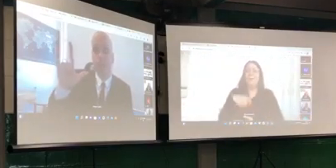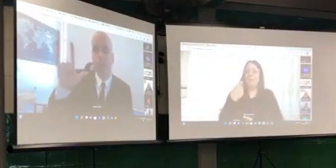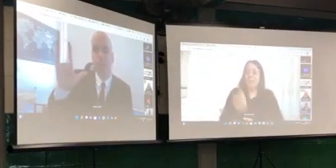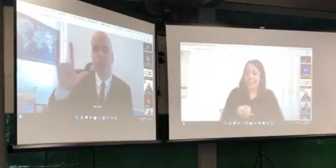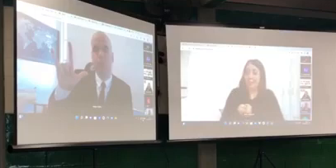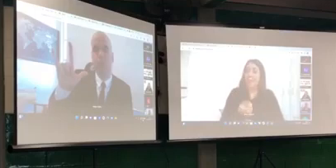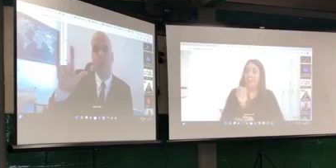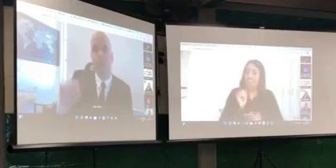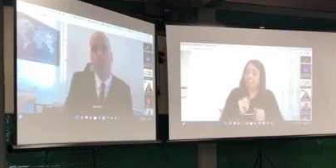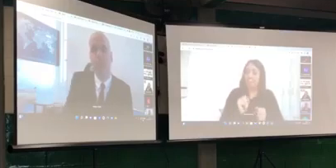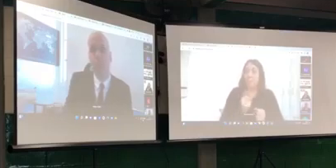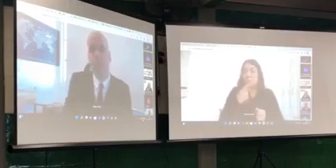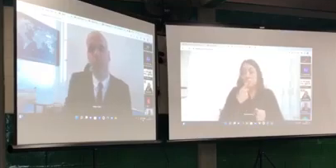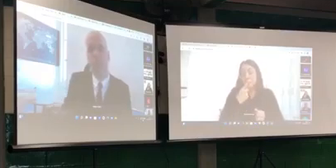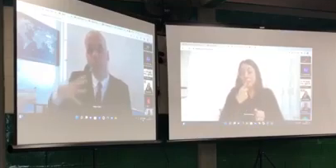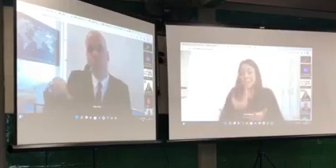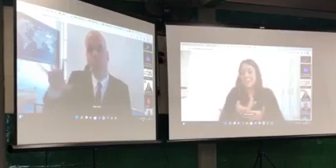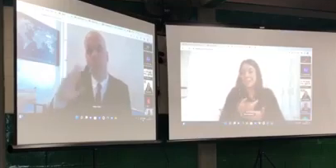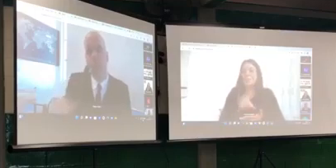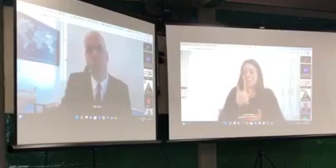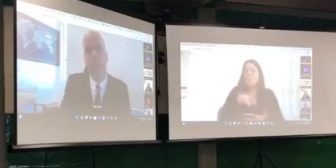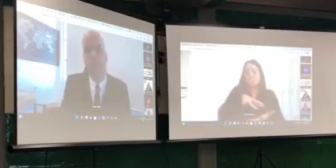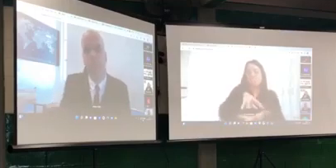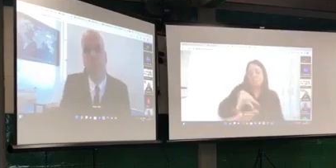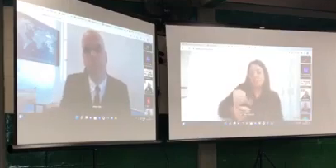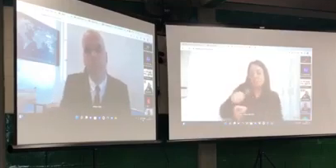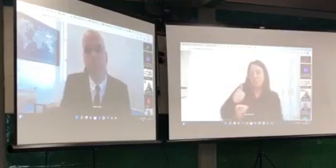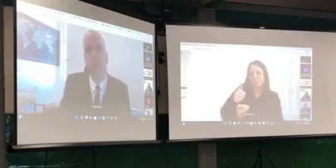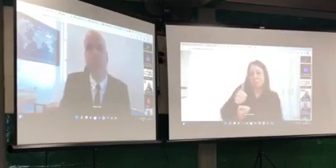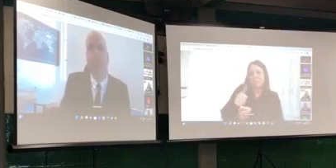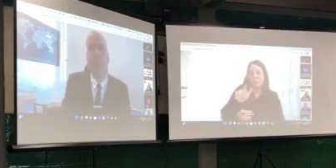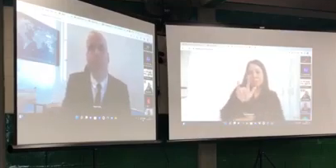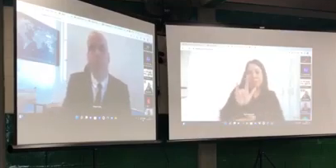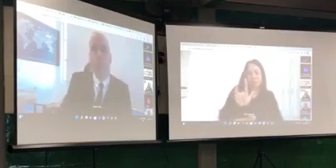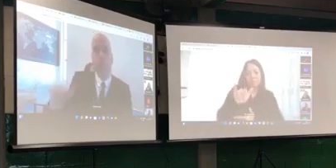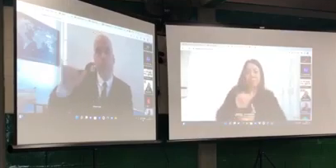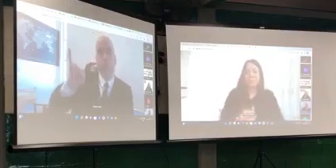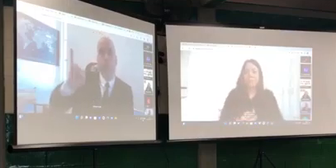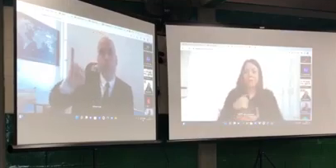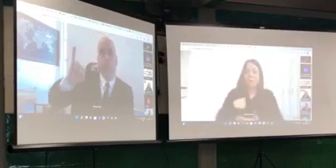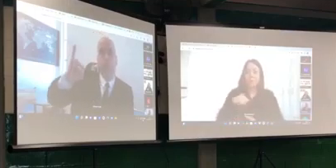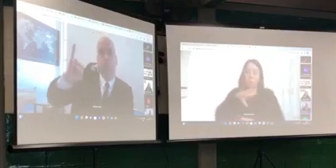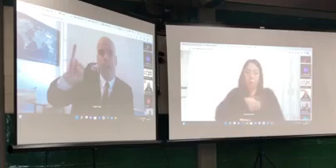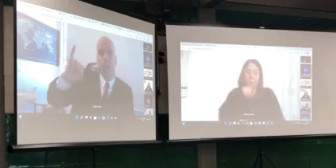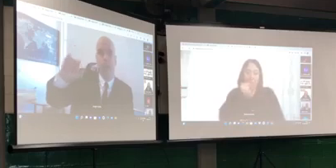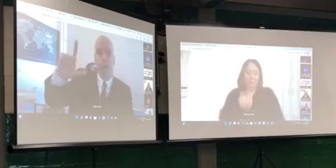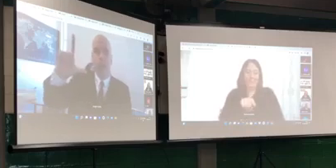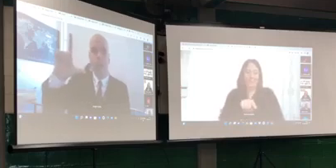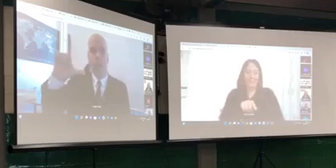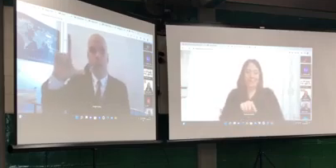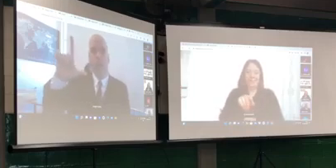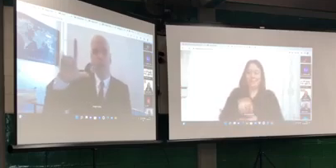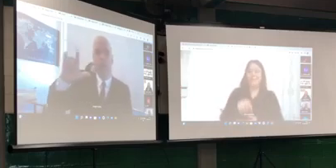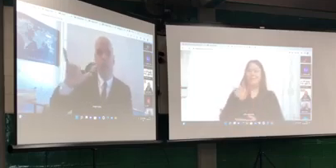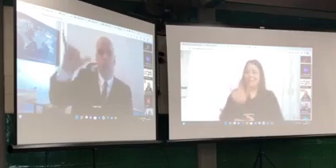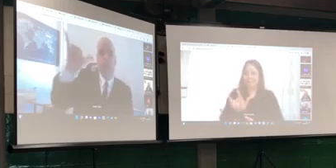posso dizer, né, ele é um sinal mundial, né, do I love you. Né? Eu amo você, que é I love you,